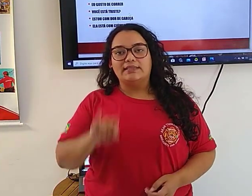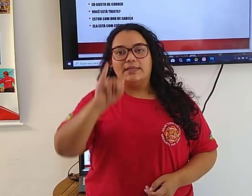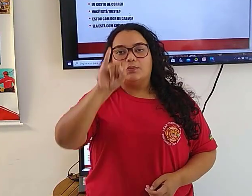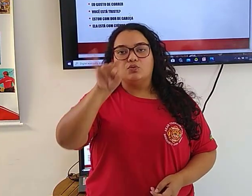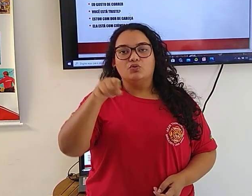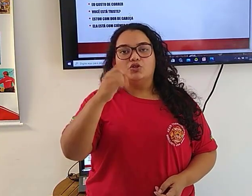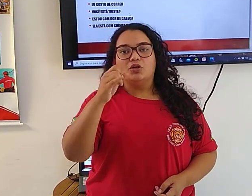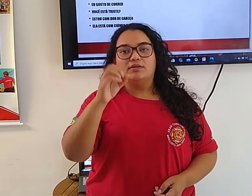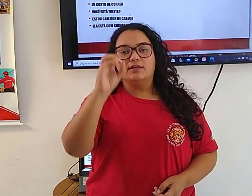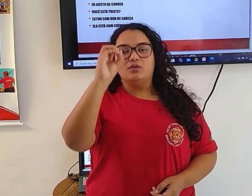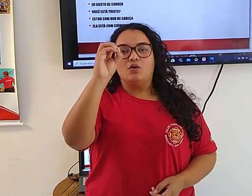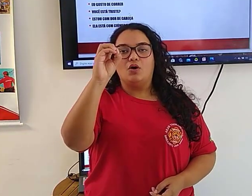exemplo,